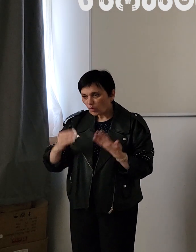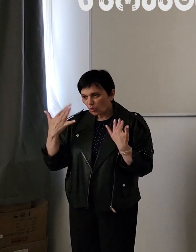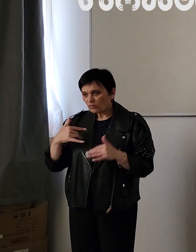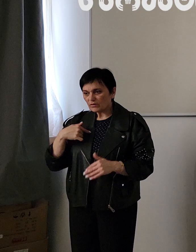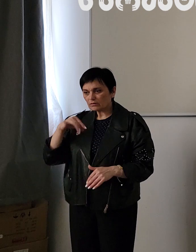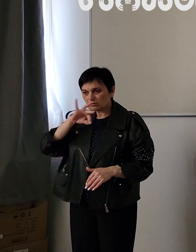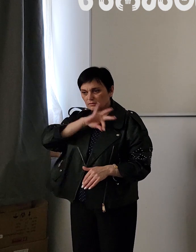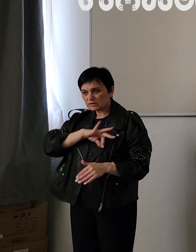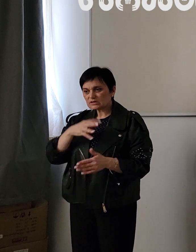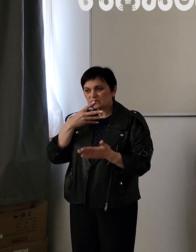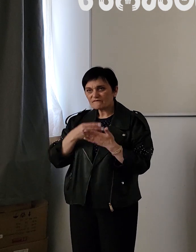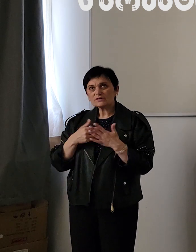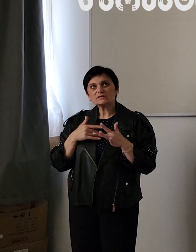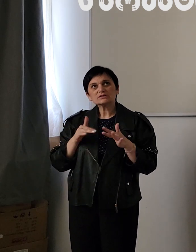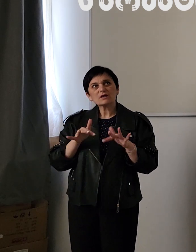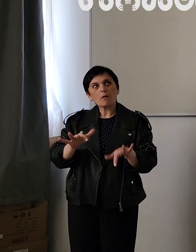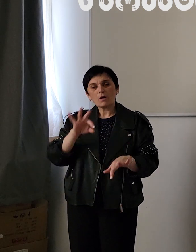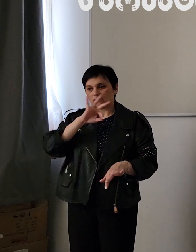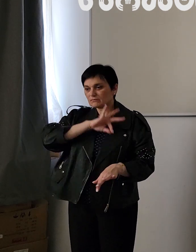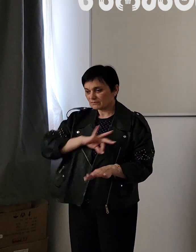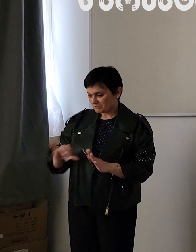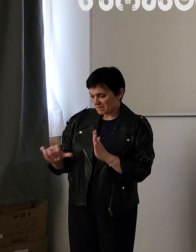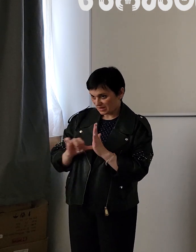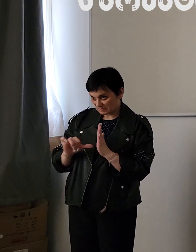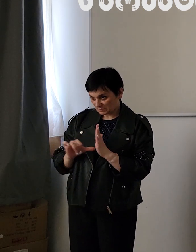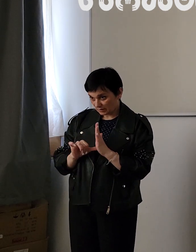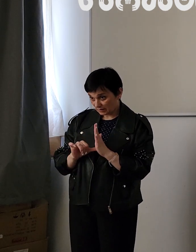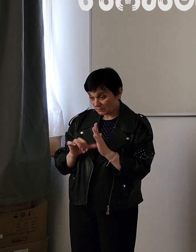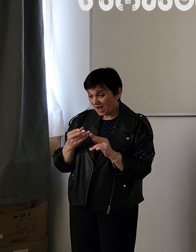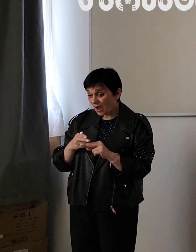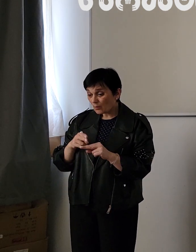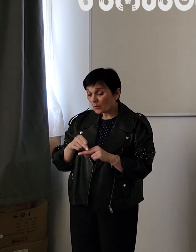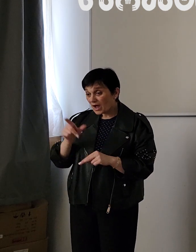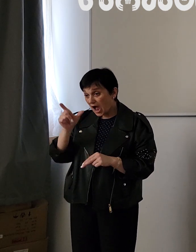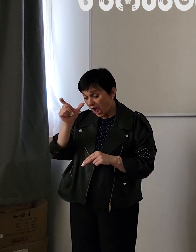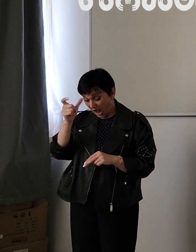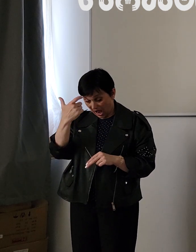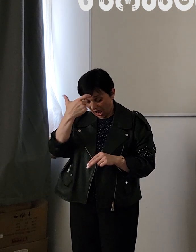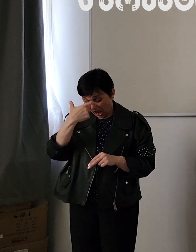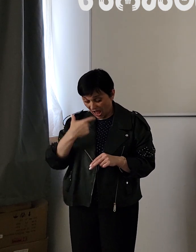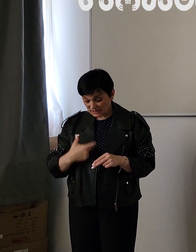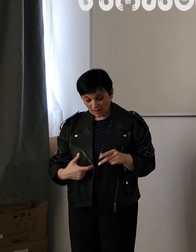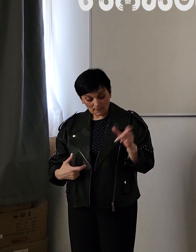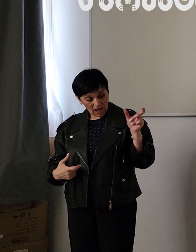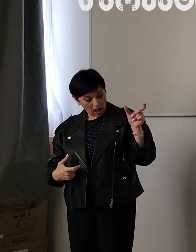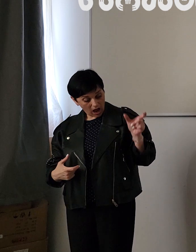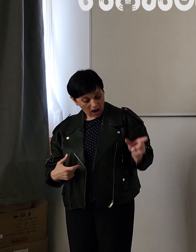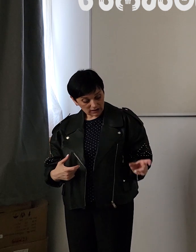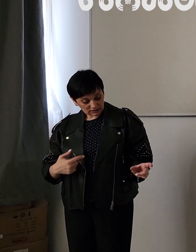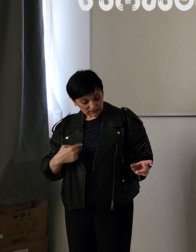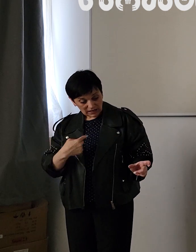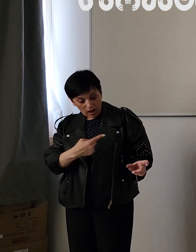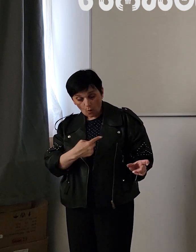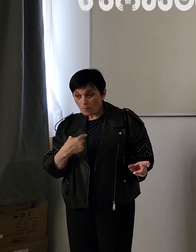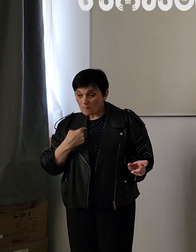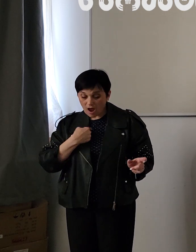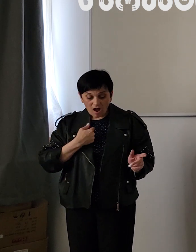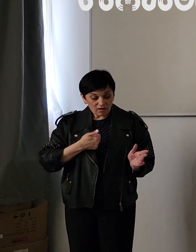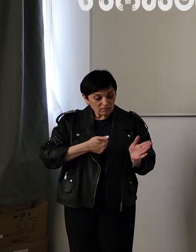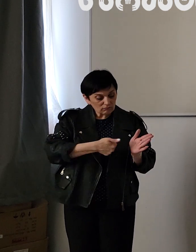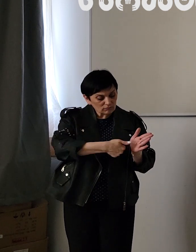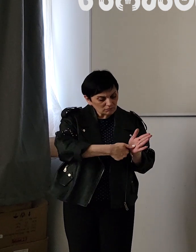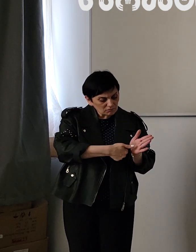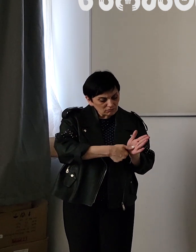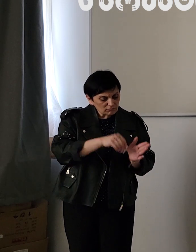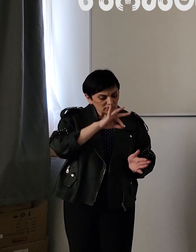არავინ არაფერს დაწეს, რა აზრი აქვს იმის არსებობას? ადამიანის ადამიანობა სწორედ ეგ არის, რომ ის რო ვიღაცას რაღაცაში